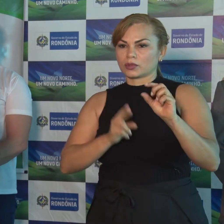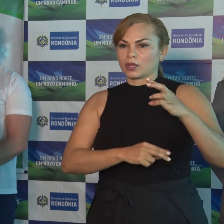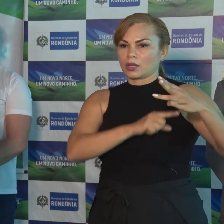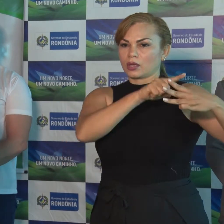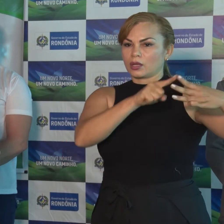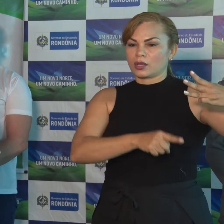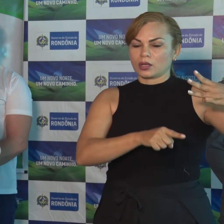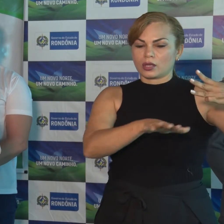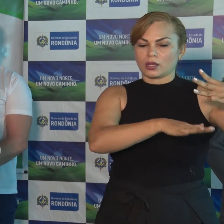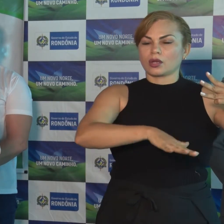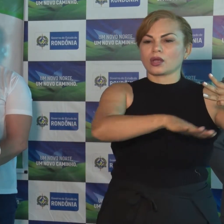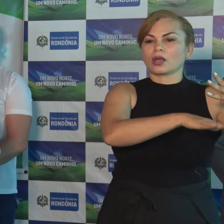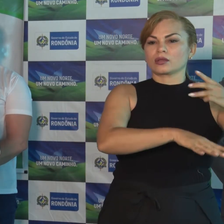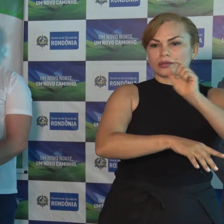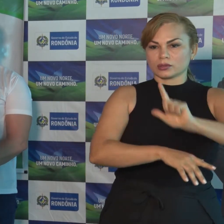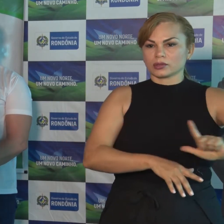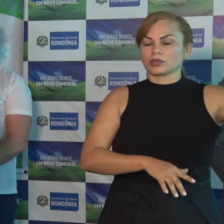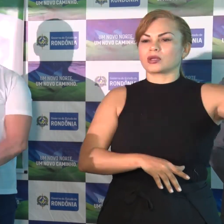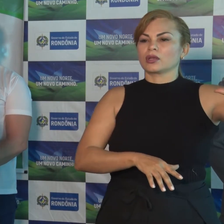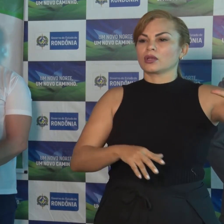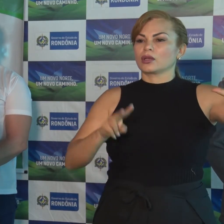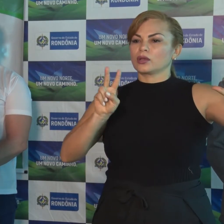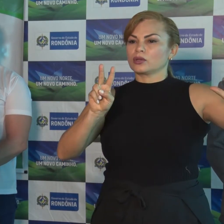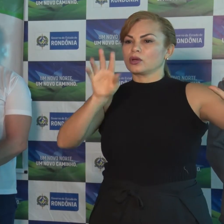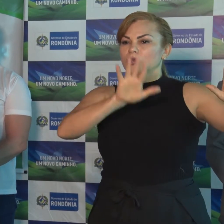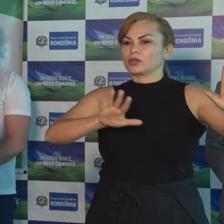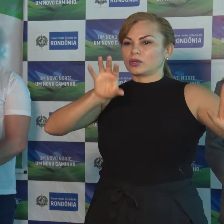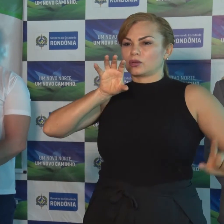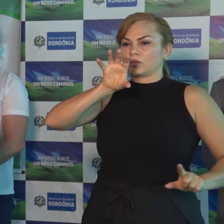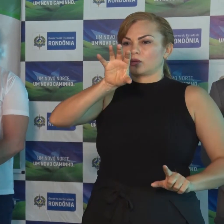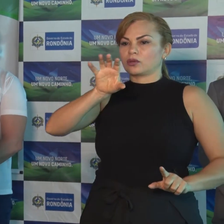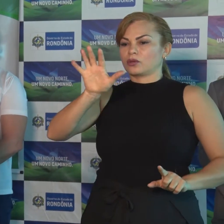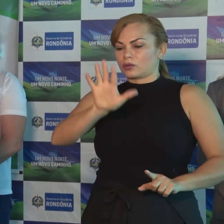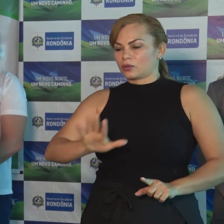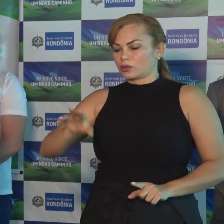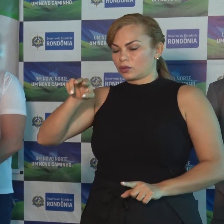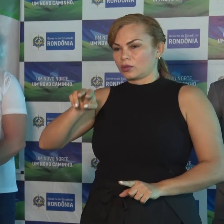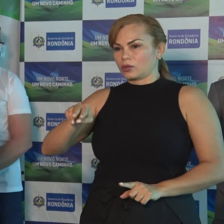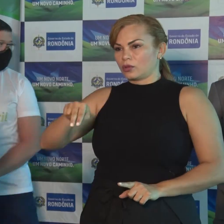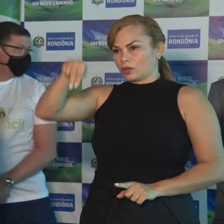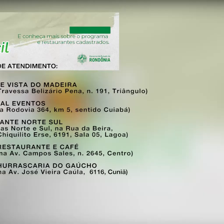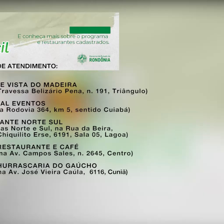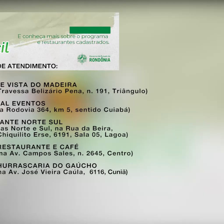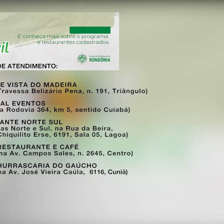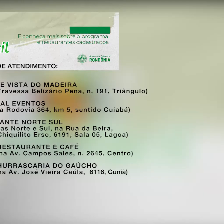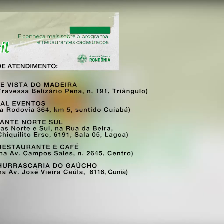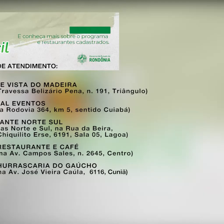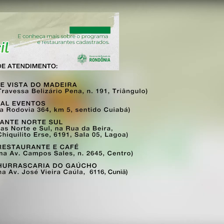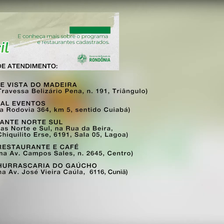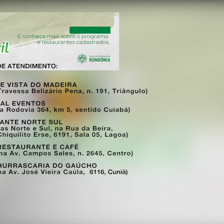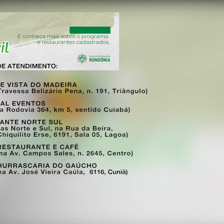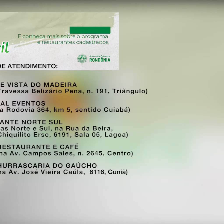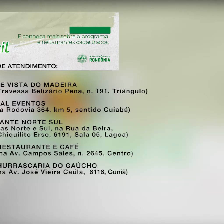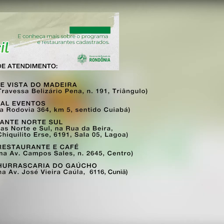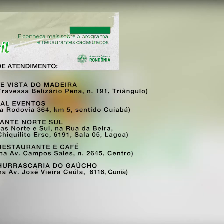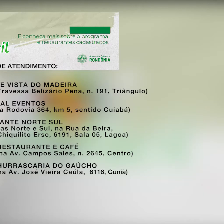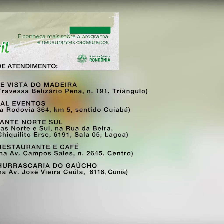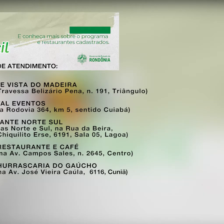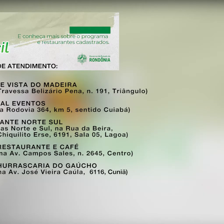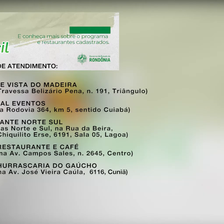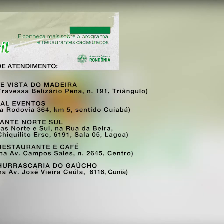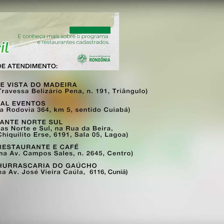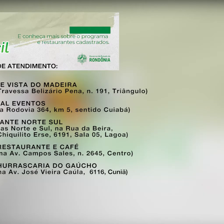3 na Zona Leste, 2 na Zona Central e 1 Norte-Sul, na Zona Norte-Sul. Portanto, nós estamos com